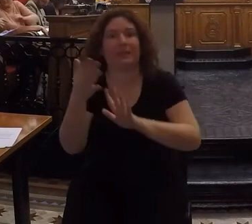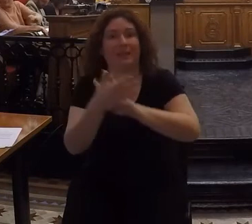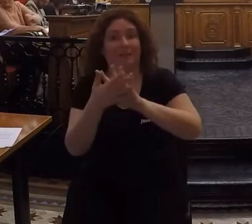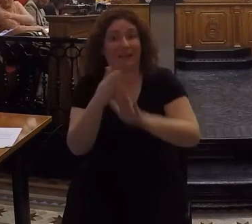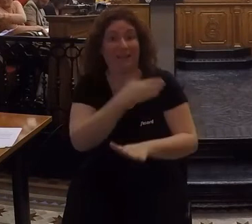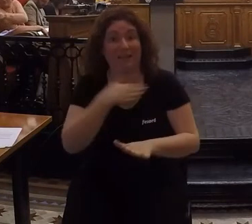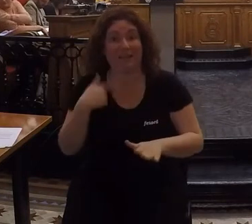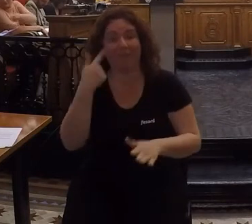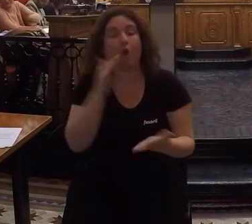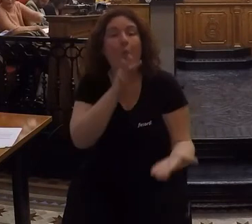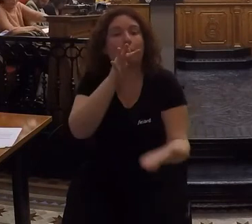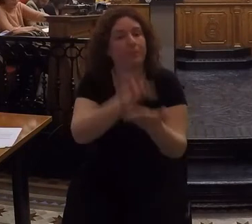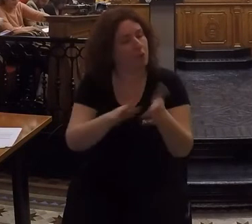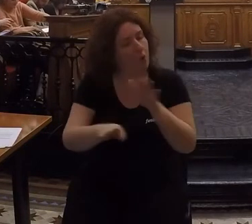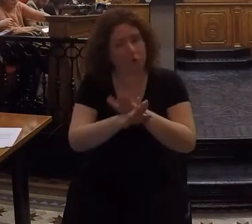para financiar